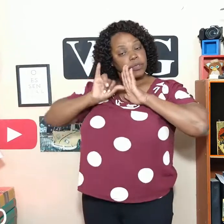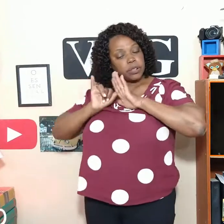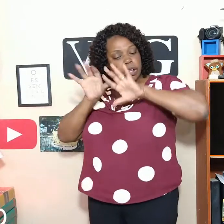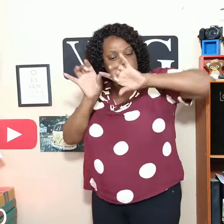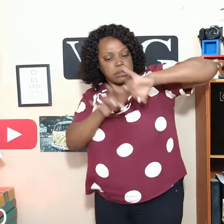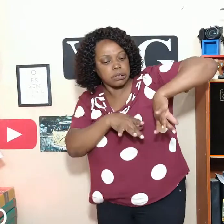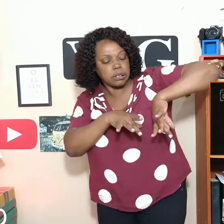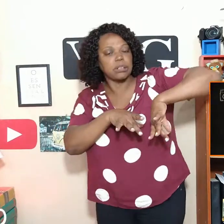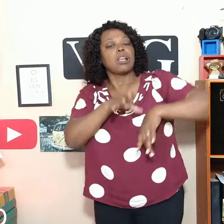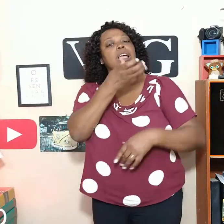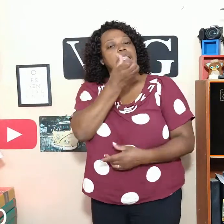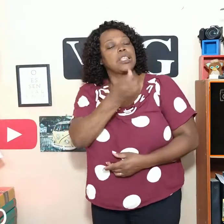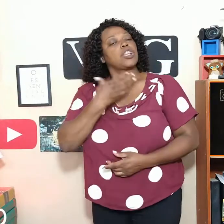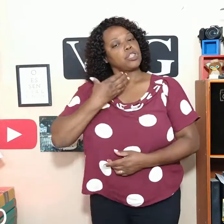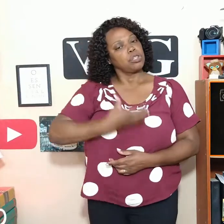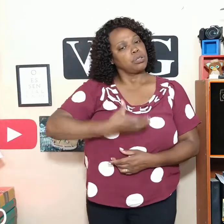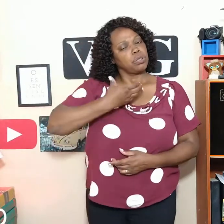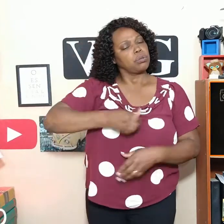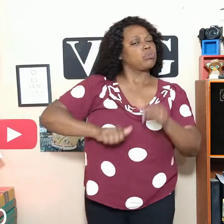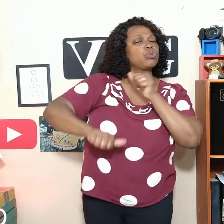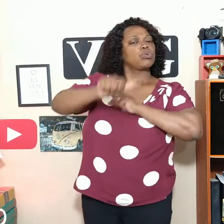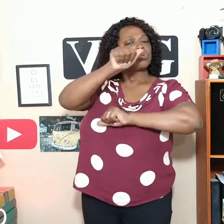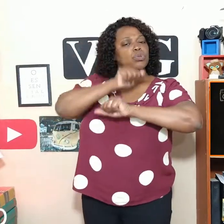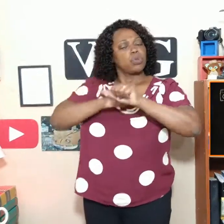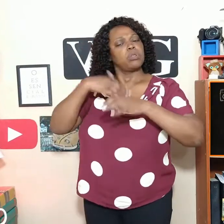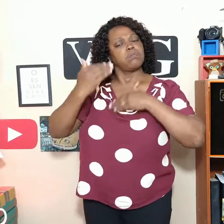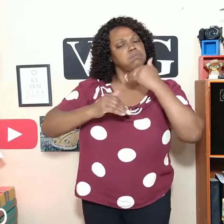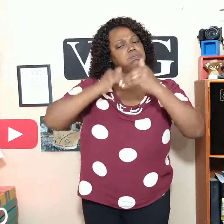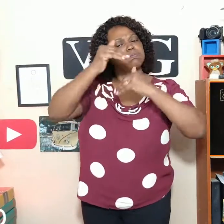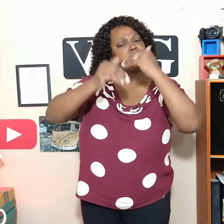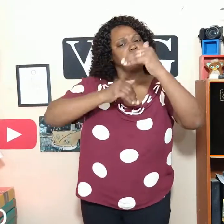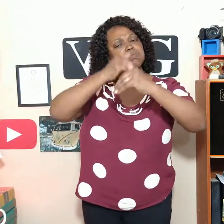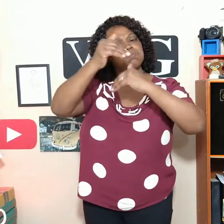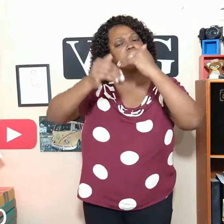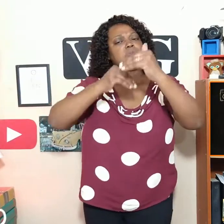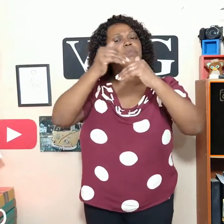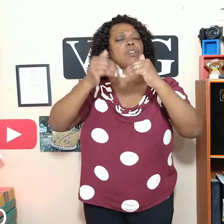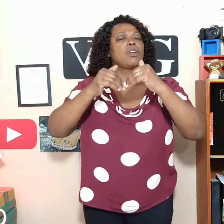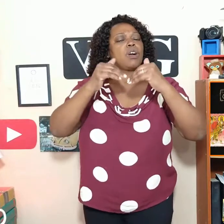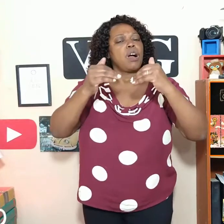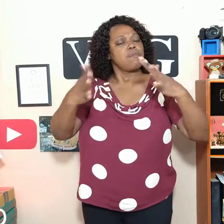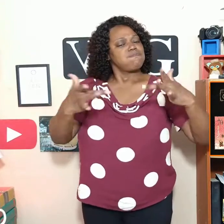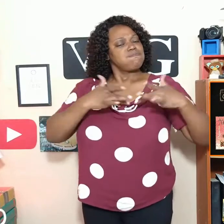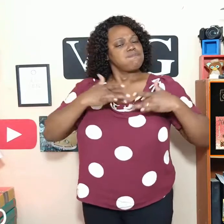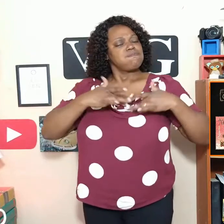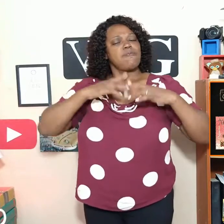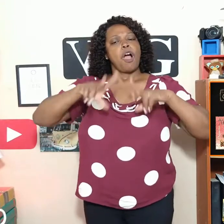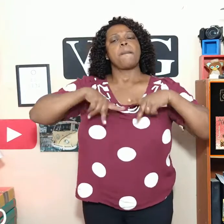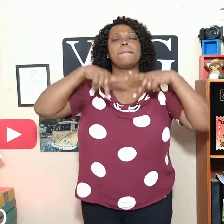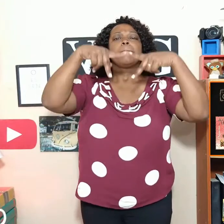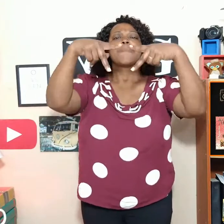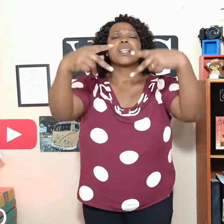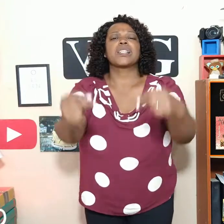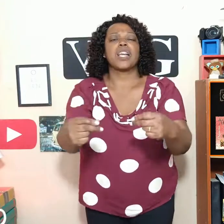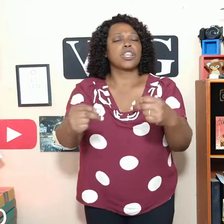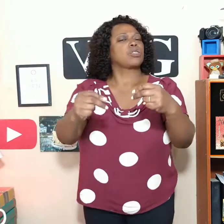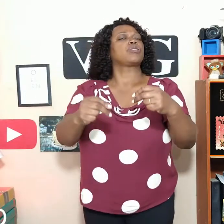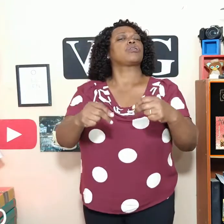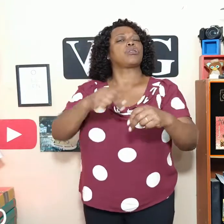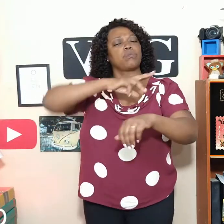Por isso, o seu dia, 6 de dezembro, tornou-se progressivamente um dia atribuído com oferta de presentes. Essa tradição era especialmente